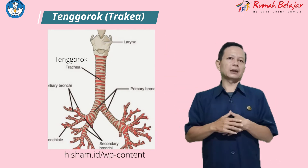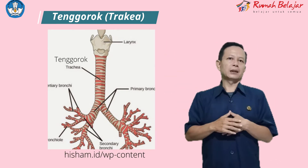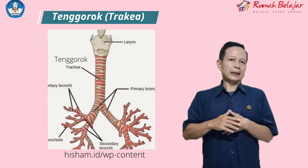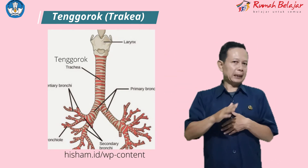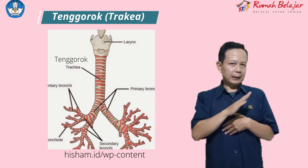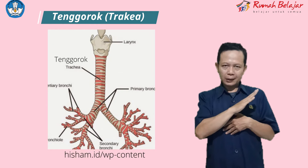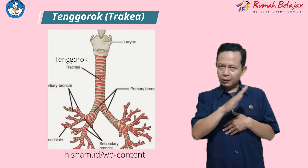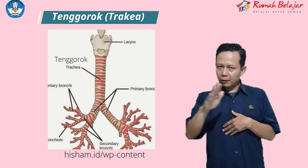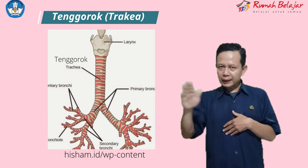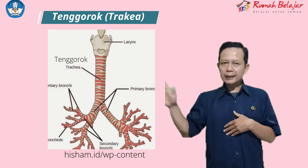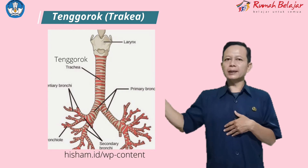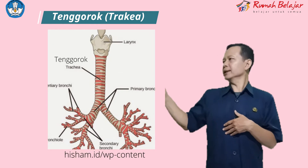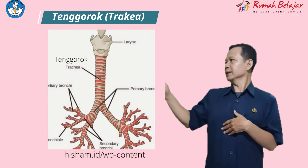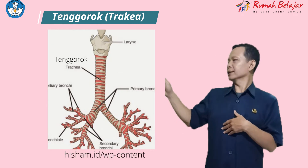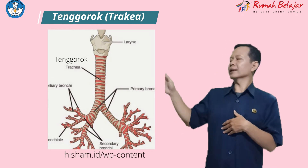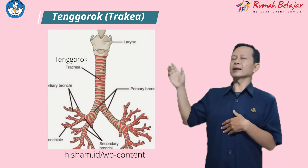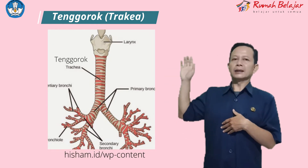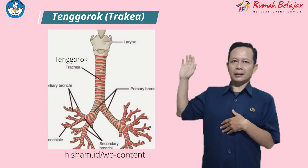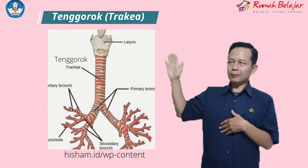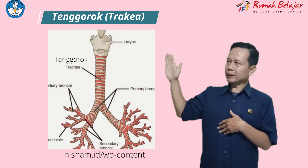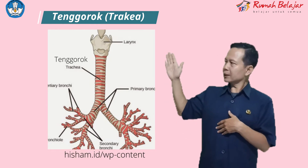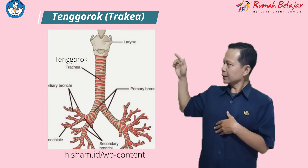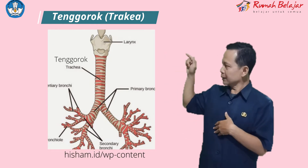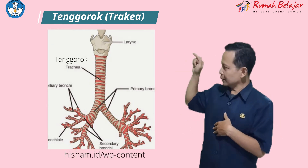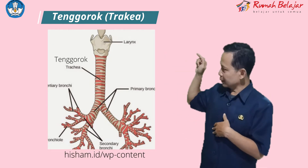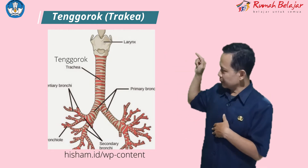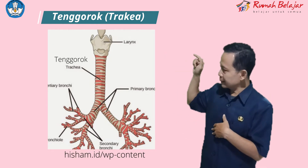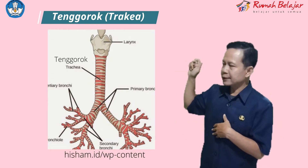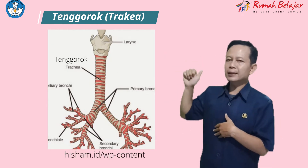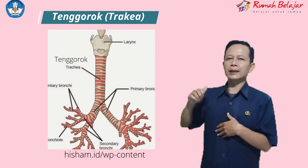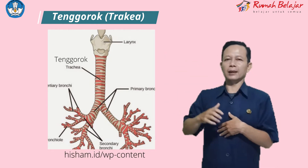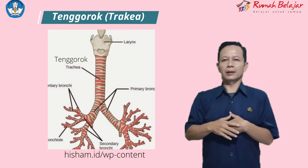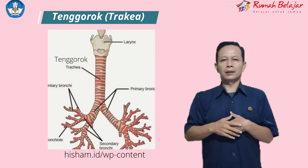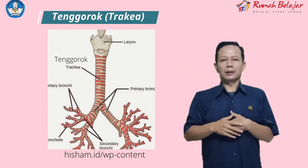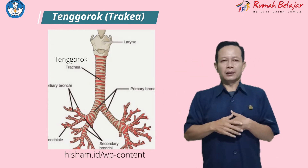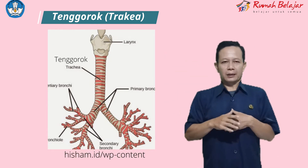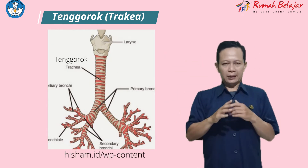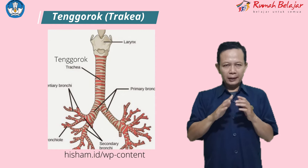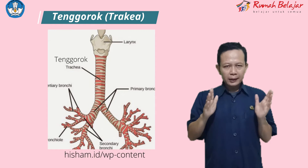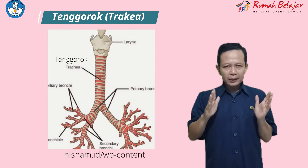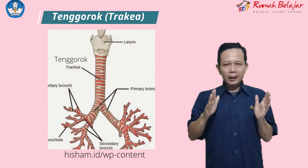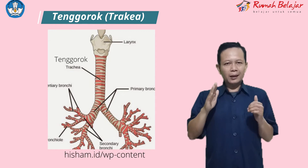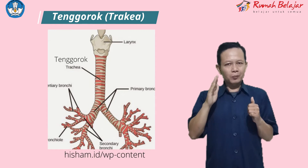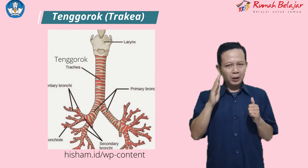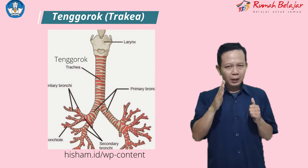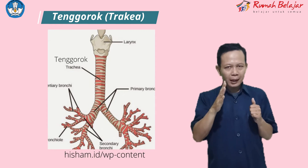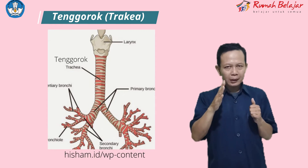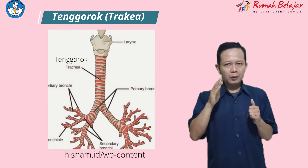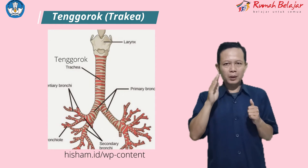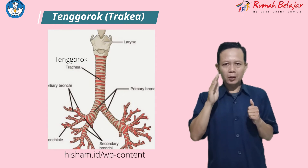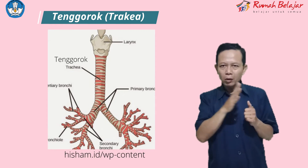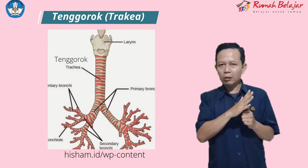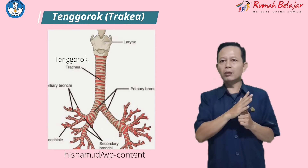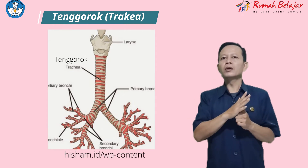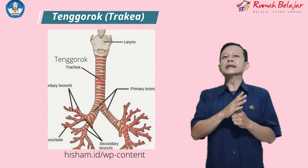trakea. Nah, di tenggorok ini terdapat jaringan yang namanya silia. Silia ini akan bergerak